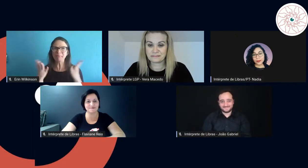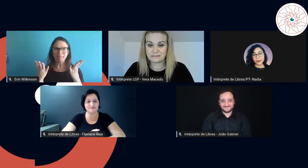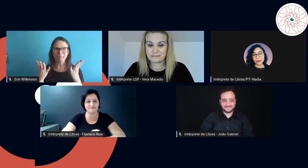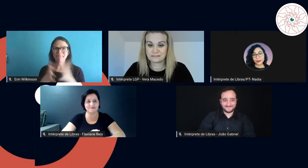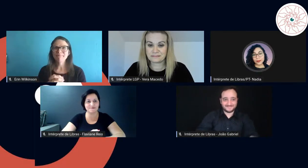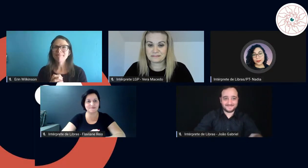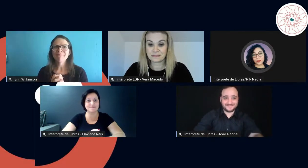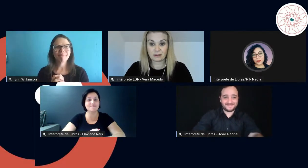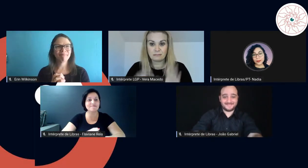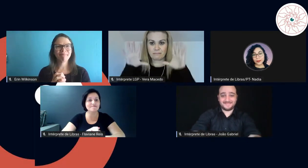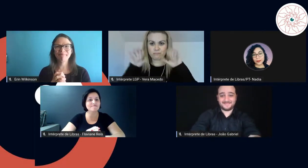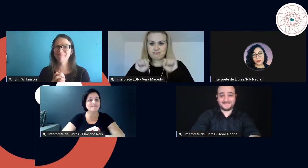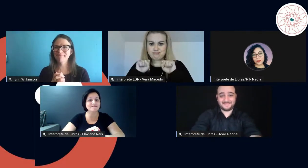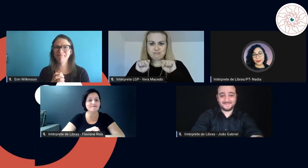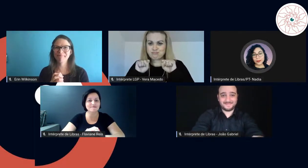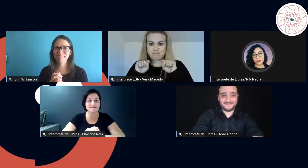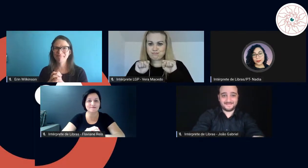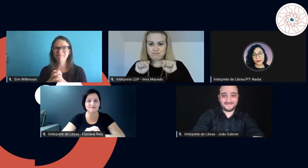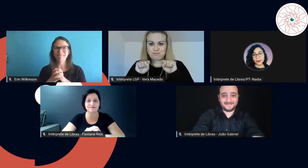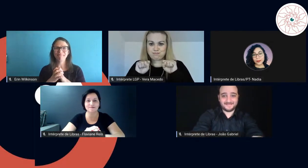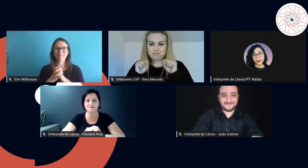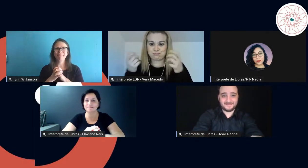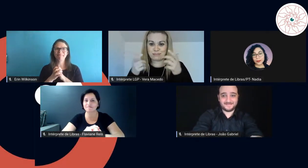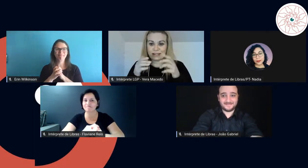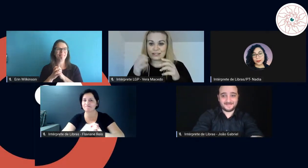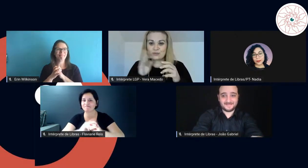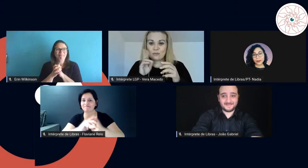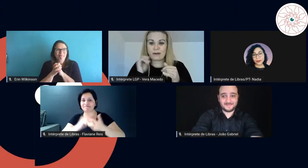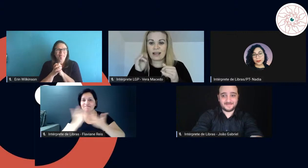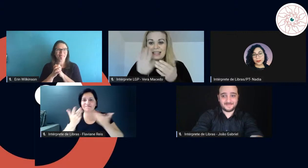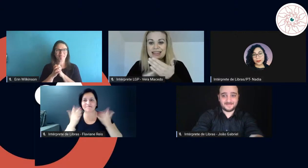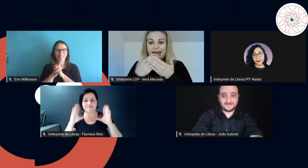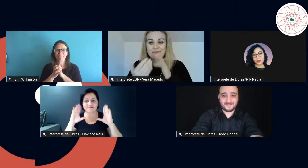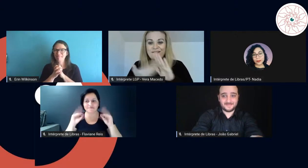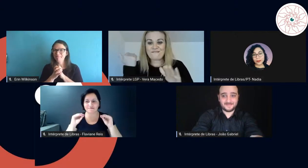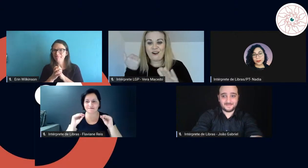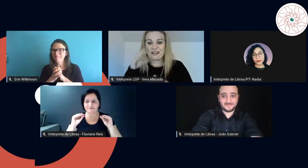olos. Tira o João Gabriel, por favor.